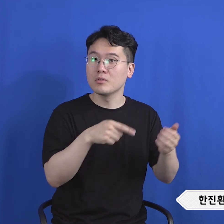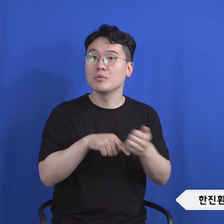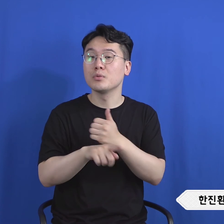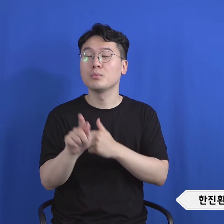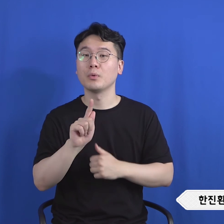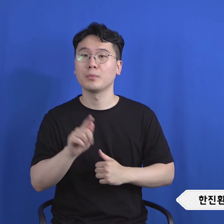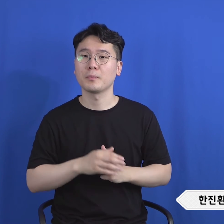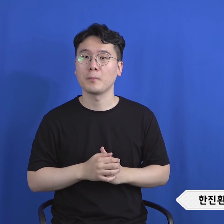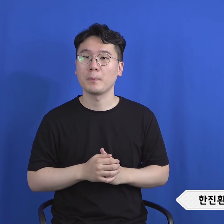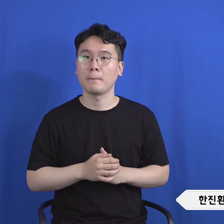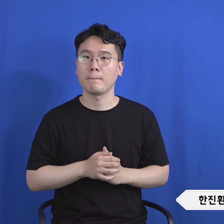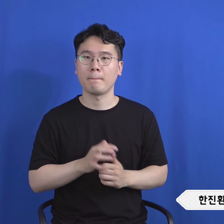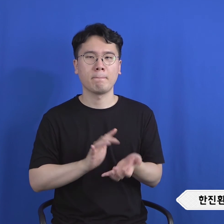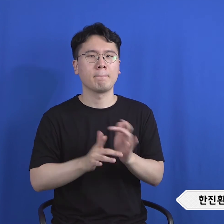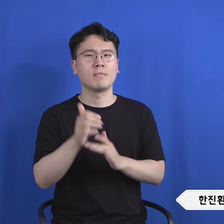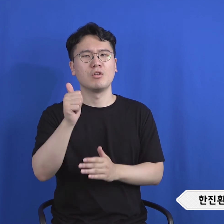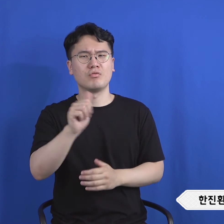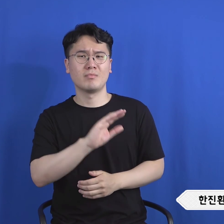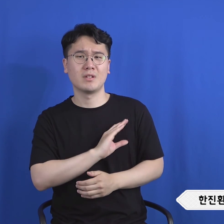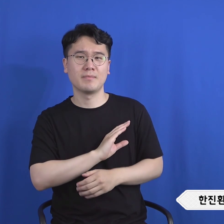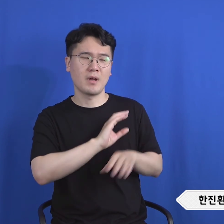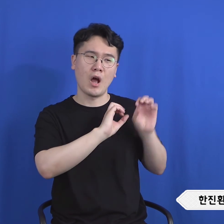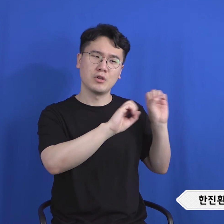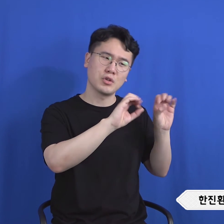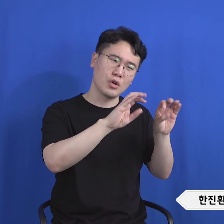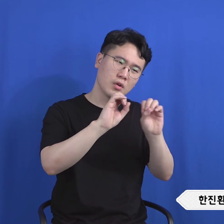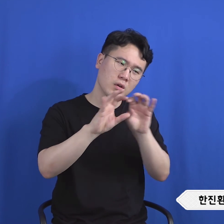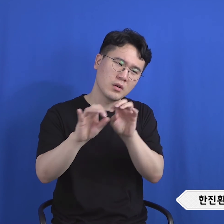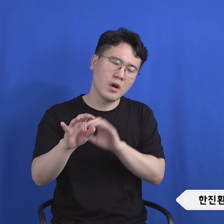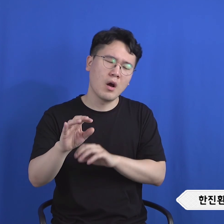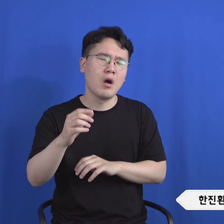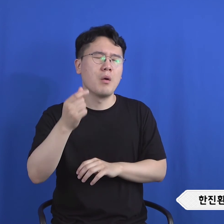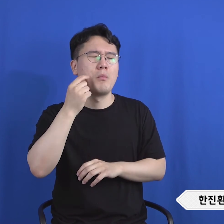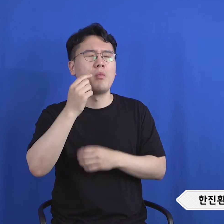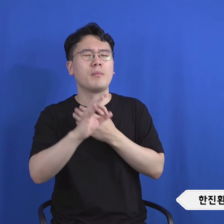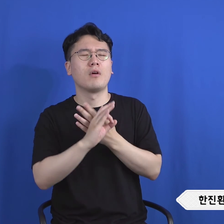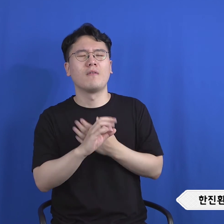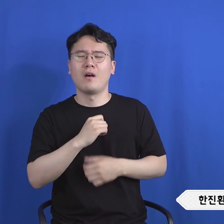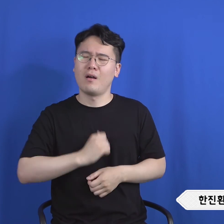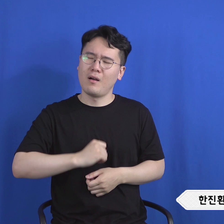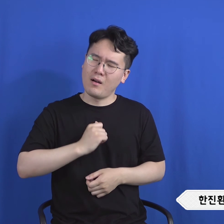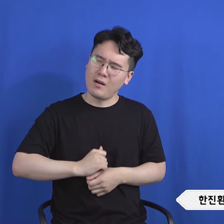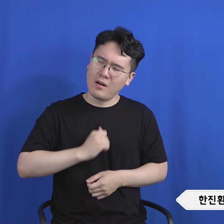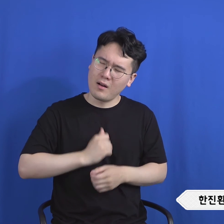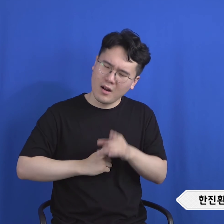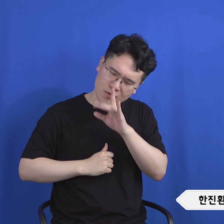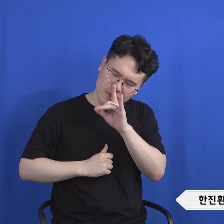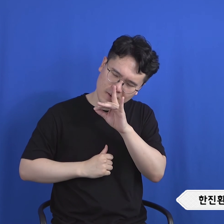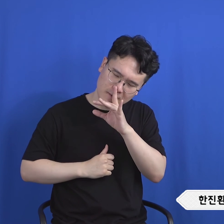그 이름 전하지 않고서는 견딜 수 없는 그런 열정이 솟아나니까 그런 거 아니겠습니까?